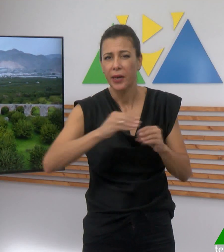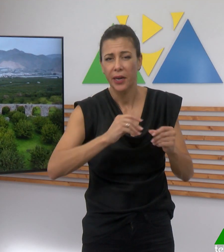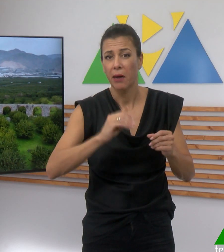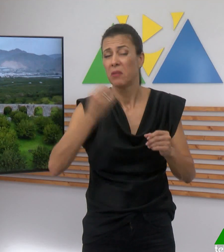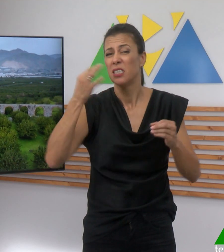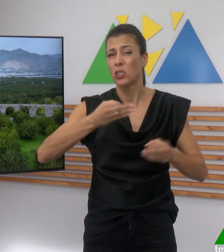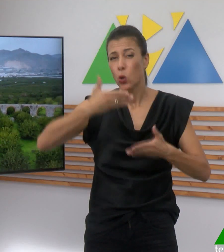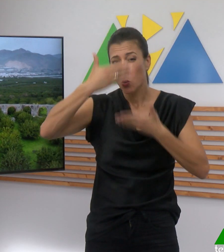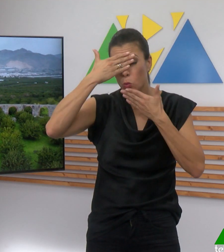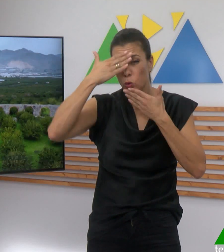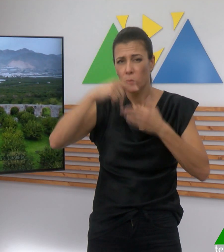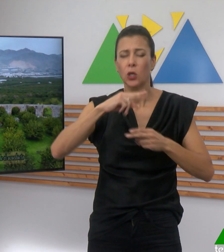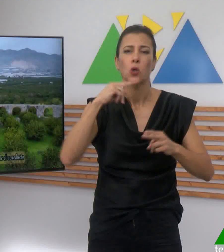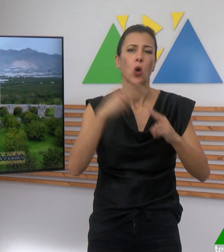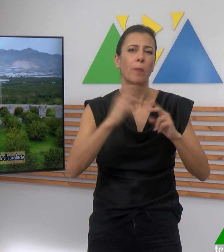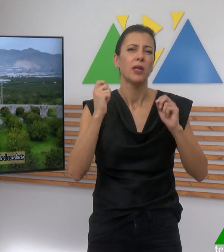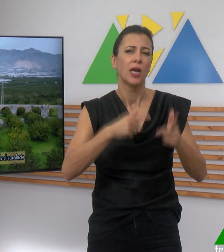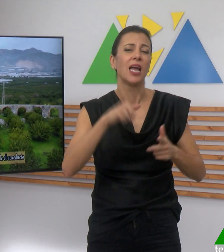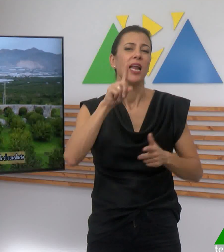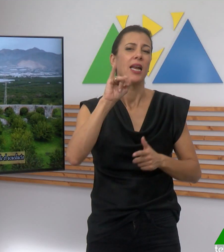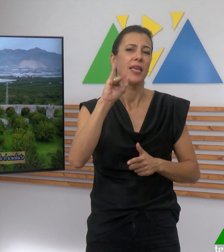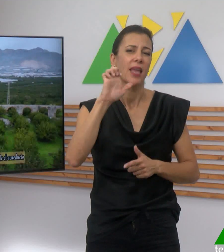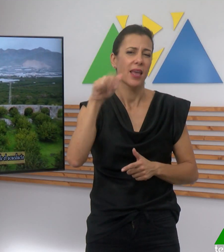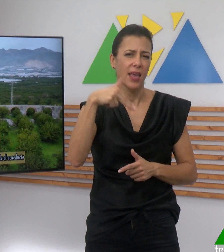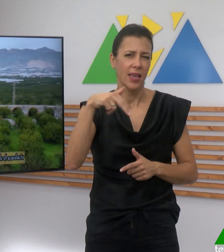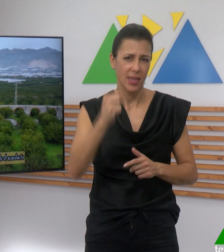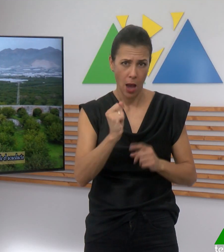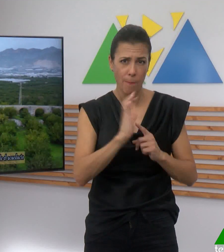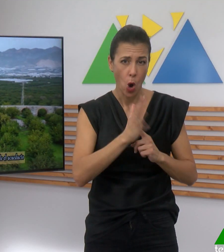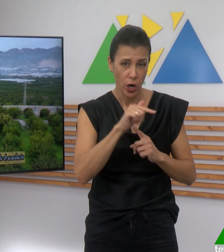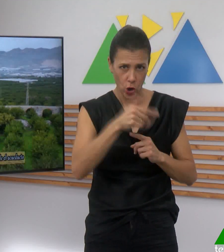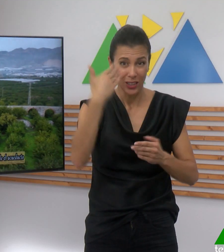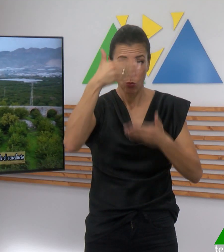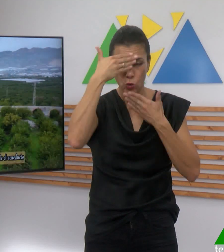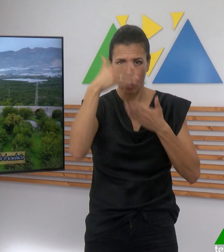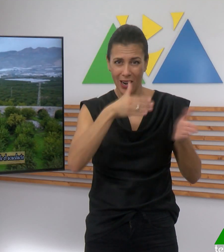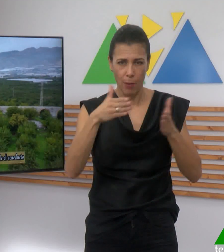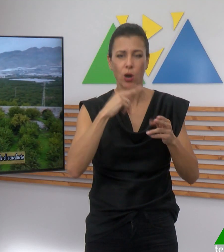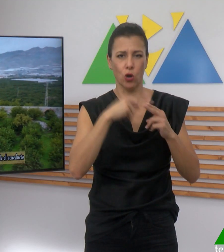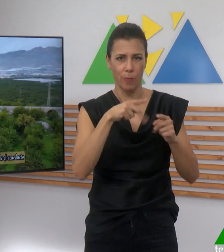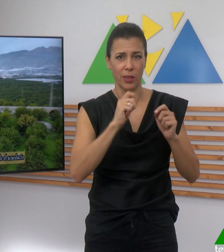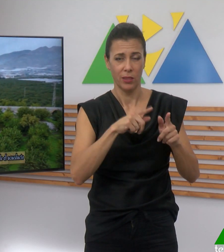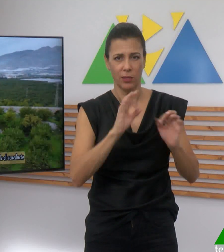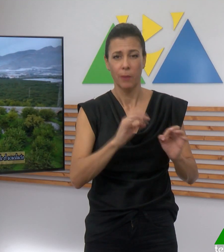molino de liña liña liña que estaba justamente en ese especie de meseta